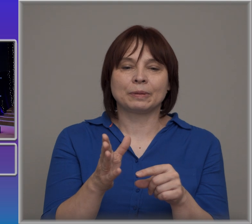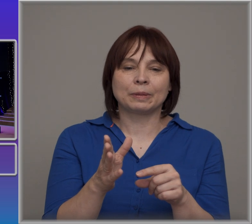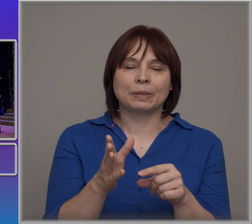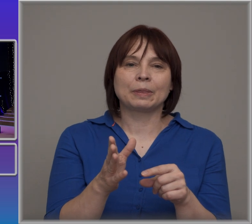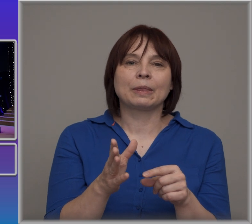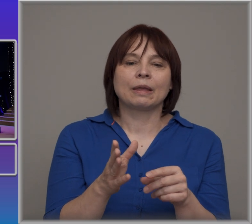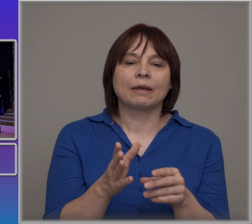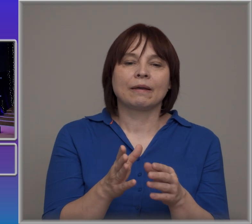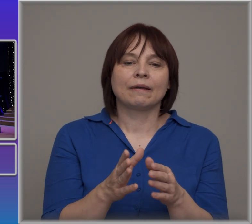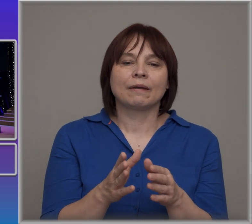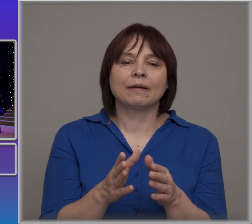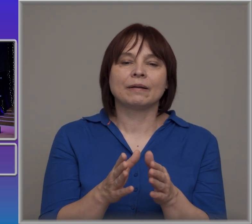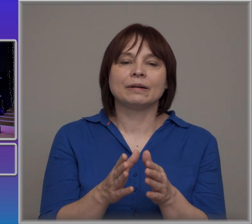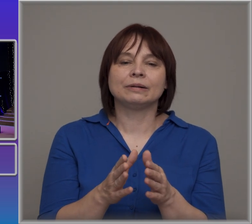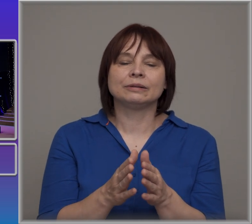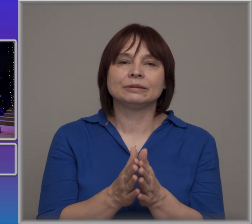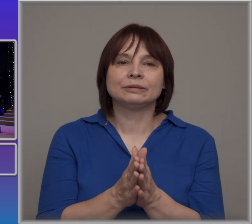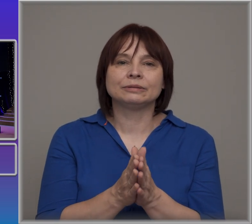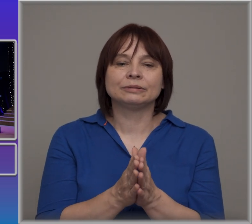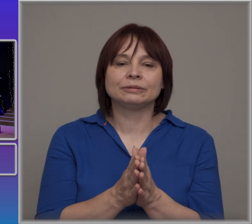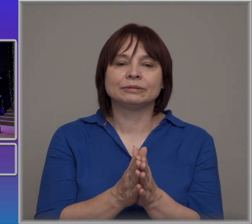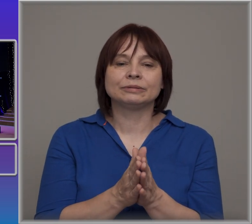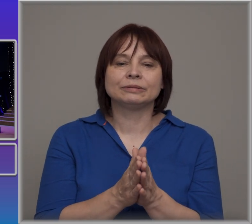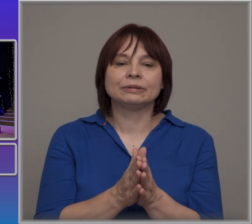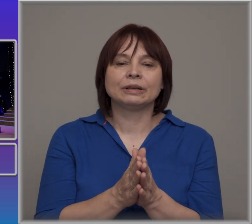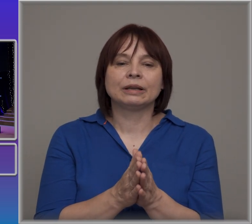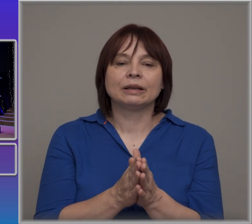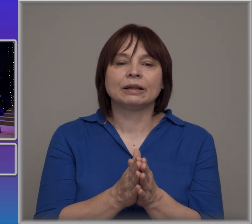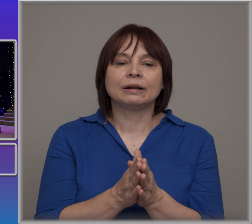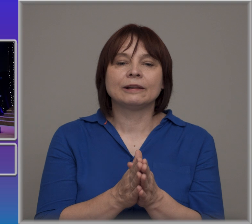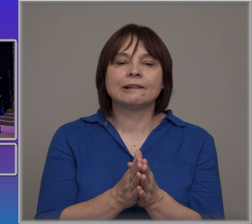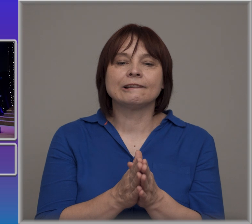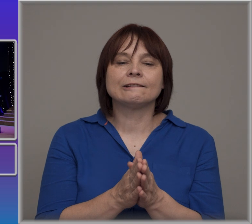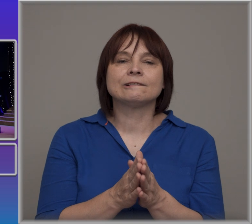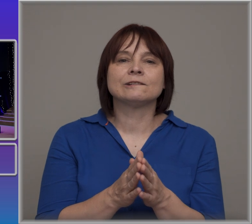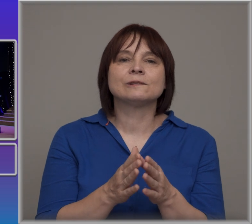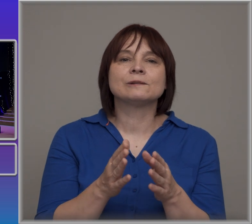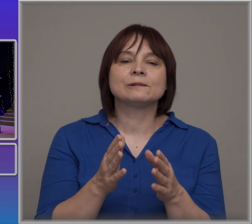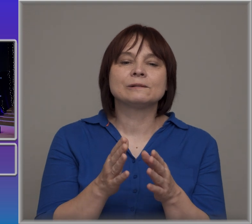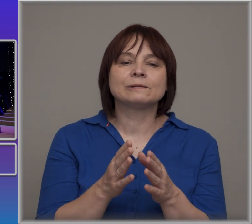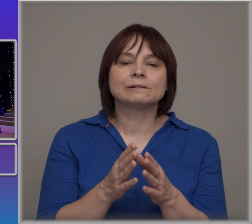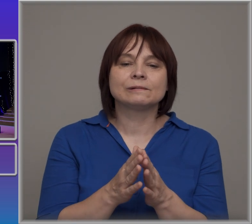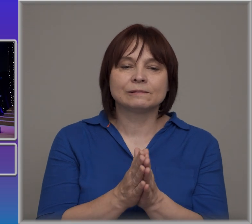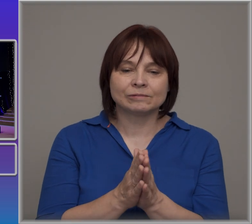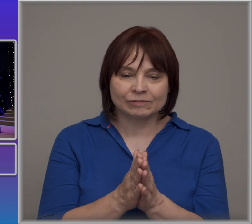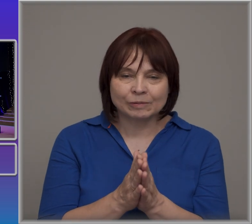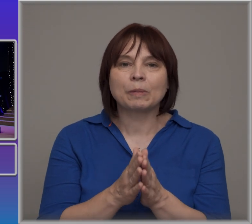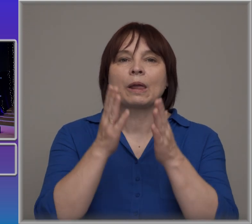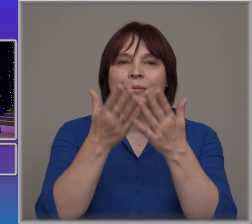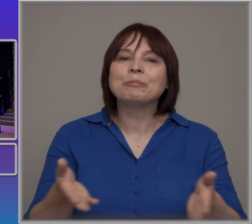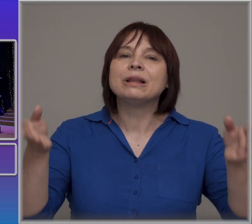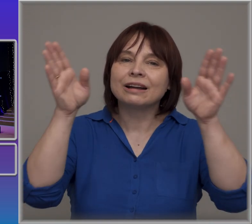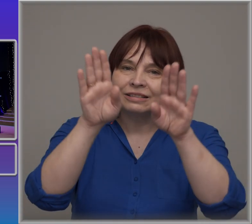нас подходит время. Мы должны передавать прямой эфир молитвенникам,